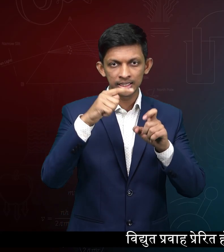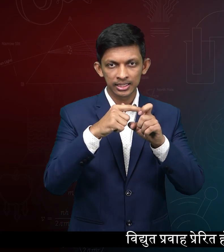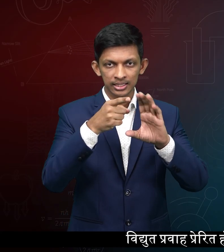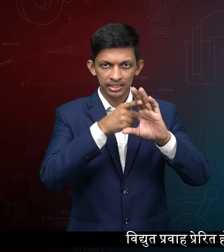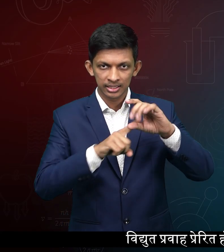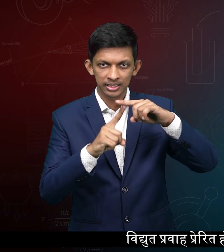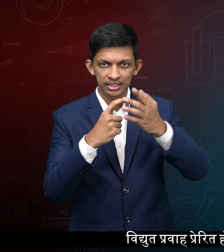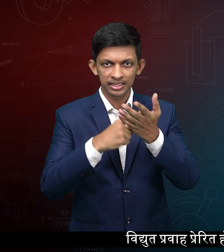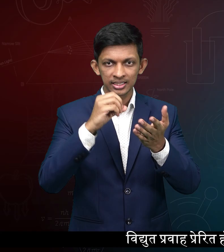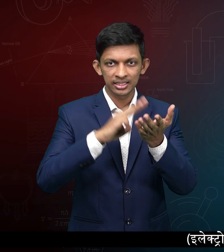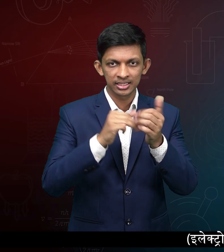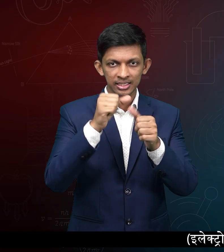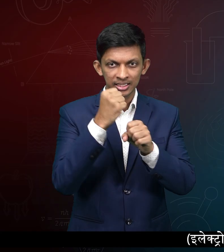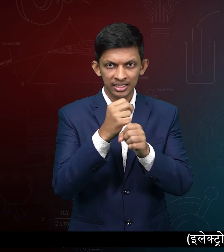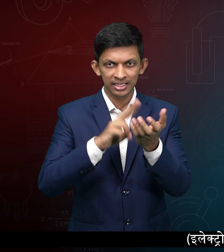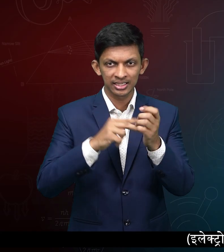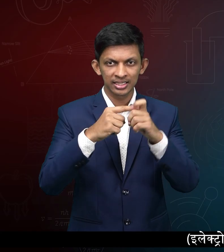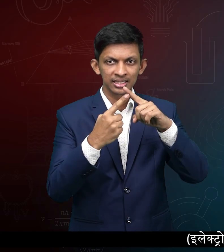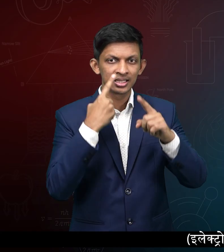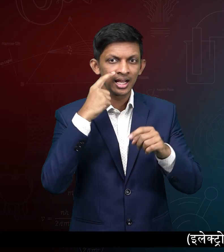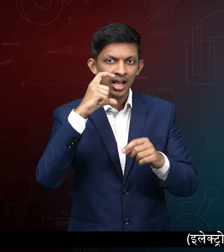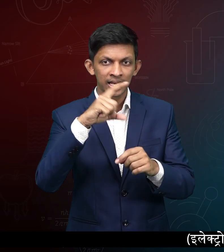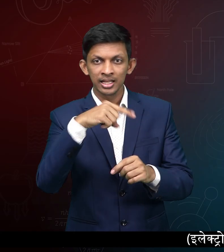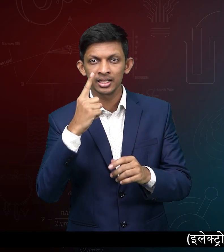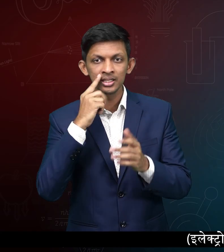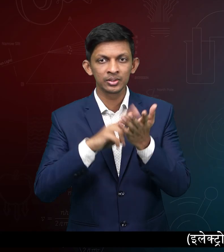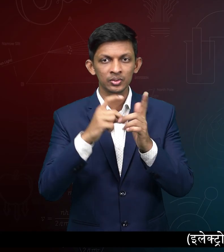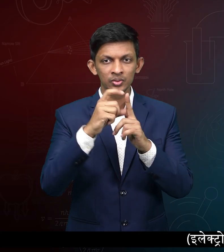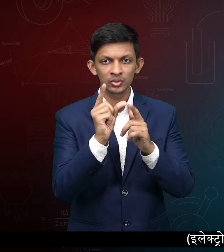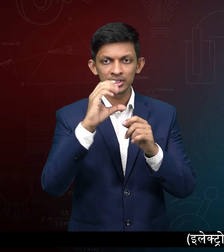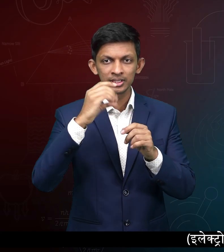चुंबकीय प्रेरण इलेक्ट्रोमॅग्नेटिक इंडक्शन म्हणतात.